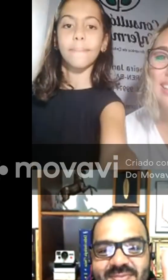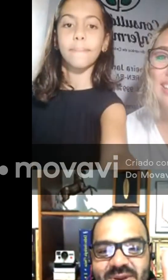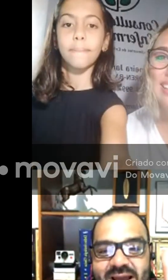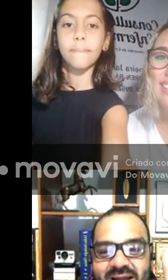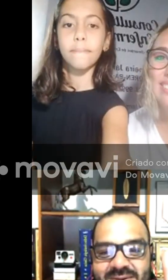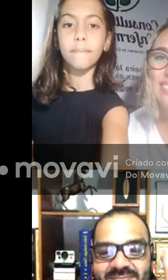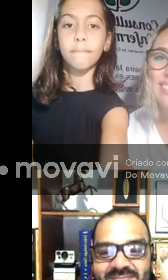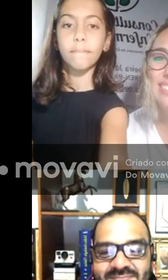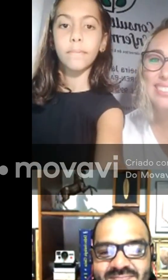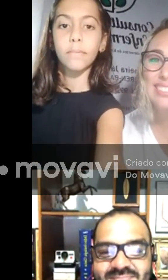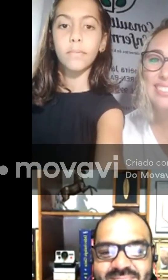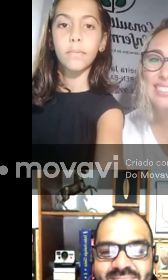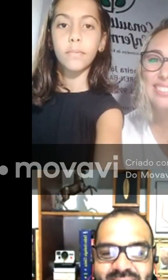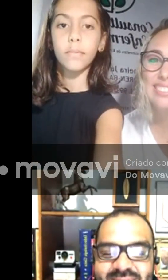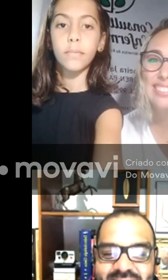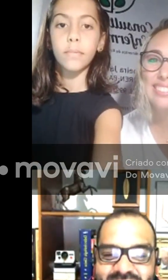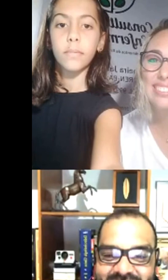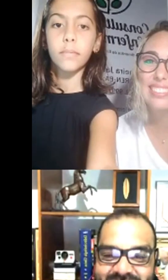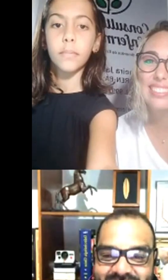Obrigada, querido. Obrigado.